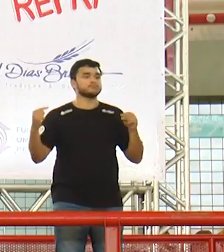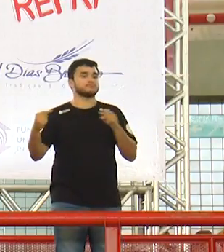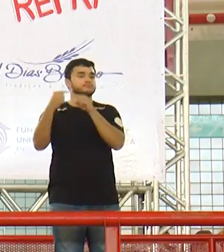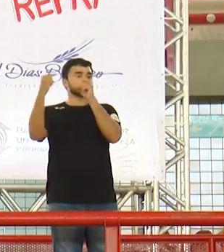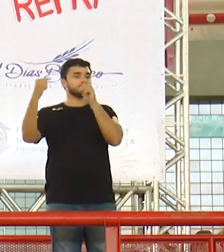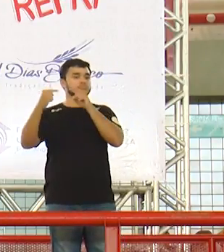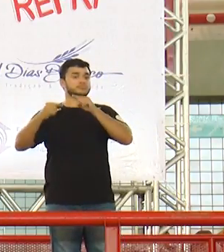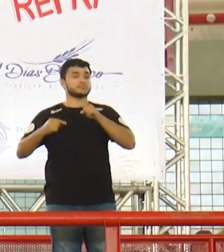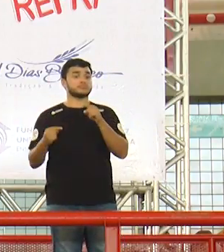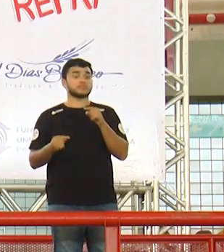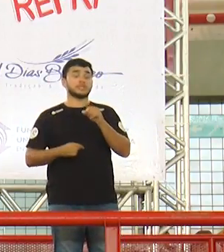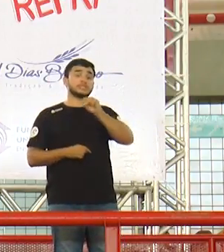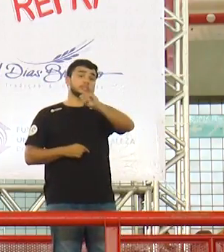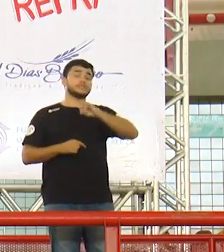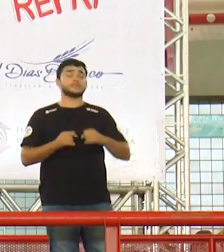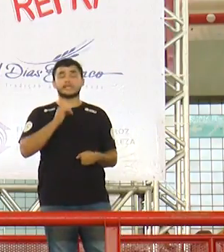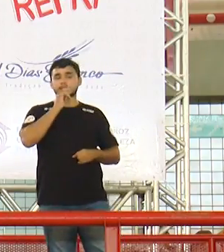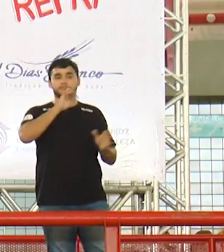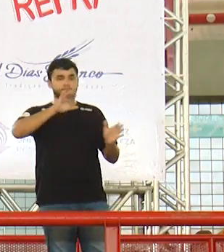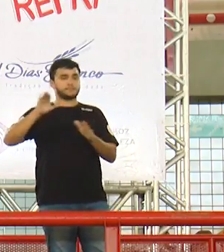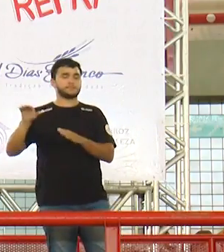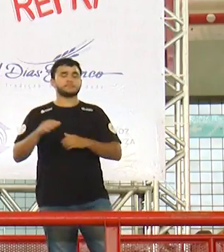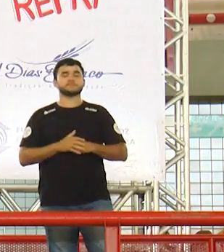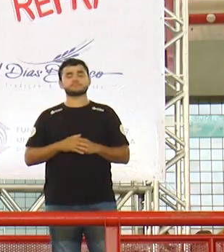namorada, você não vai dizer assim,